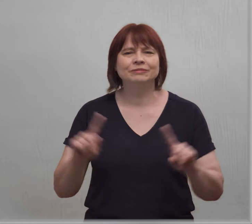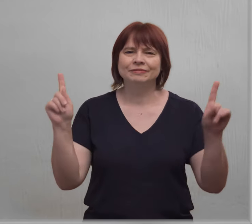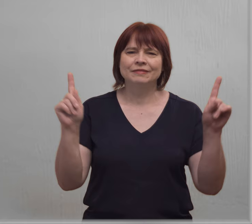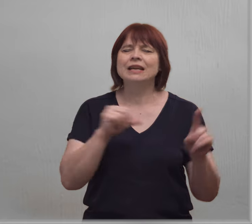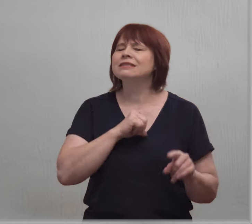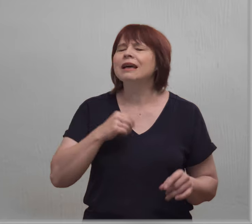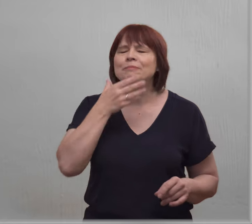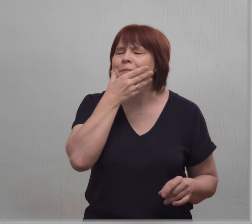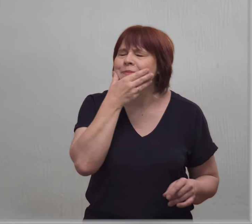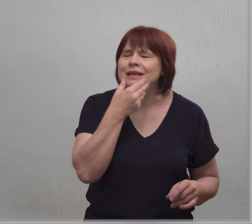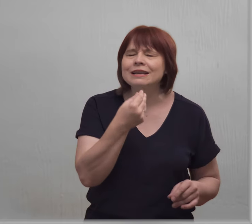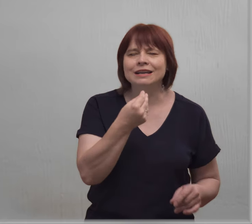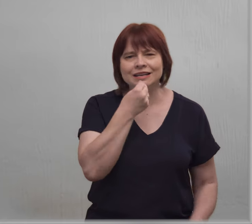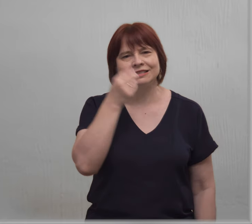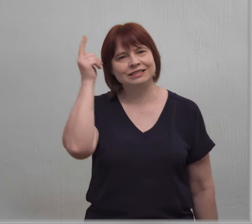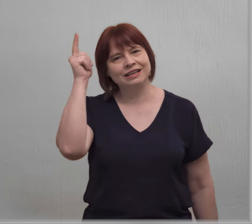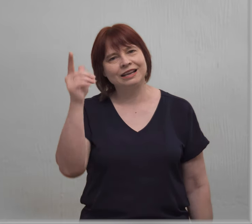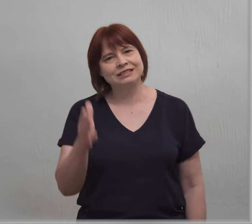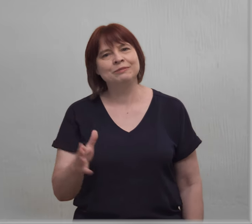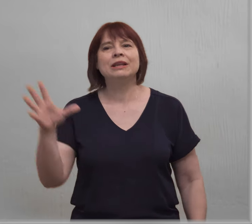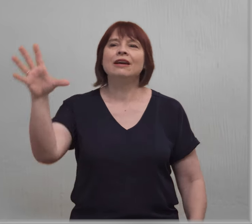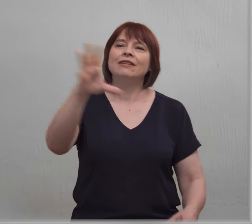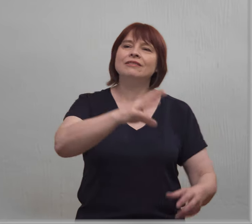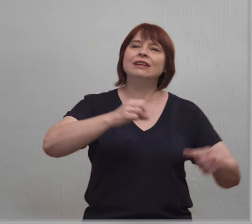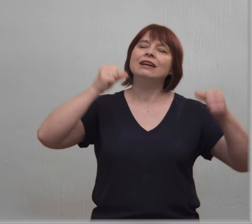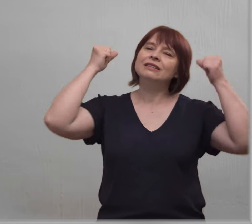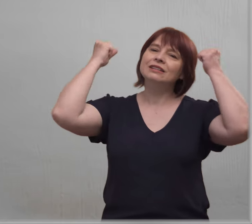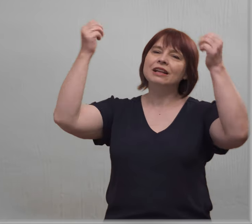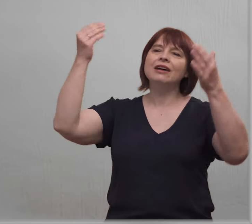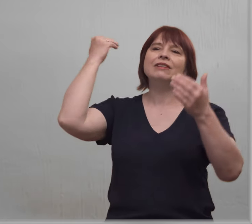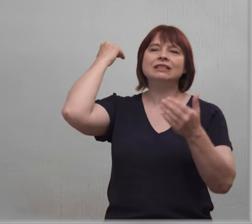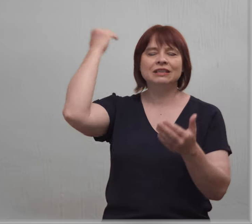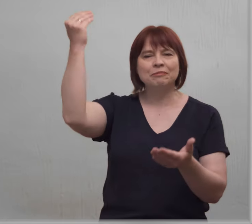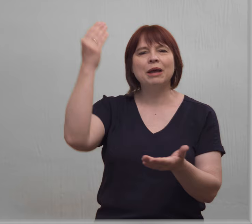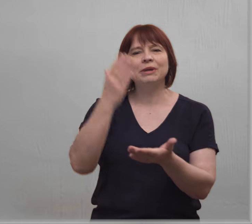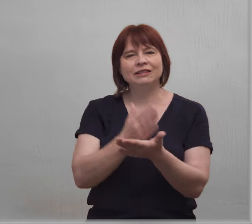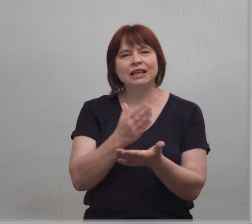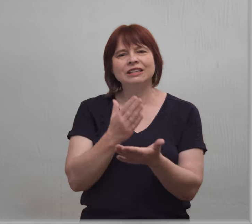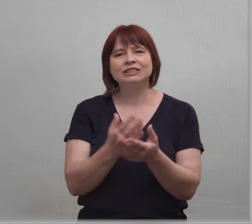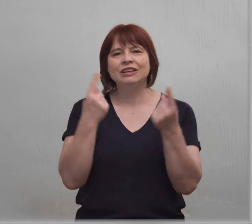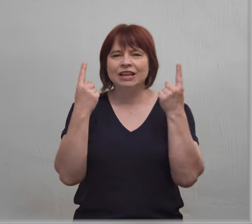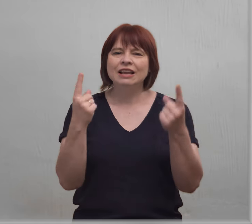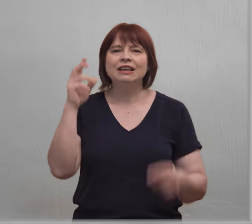Самый прекрасный Господь, аллилуйя. Вся слава Тебе принадлежит, великий Бог.